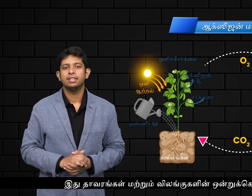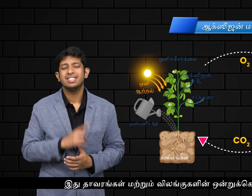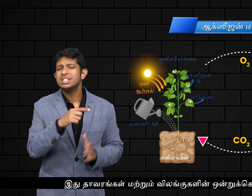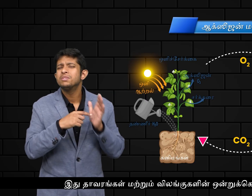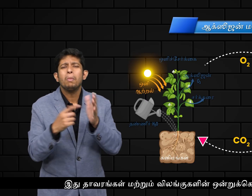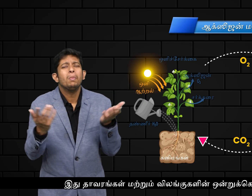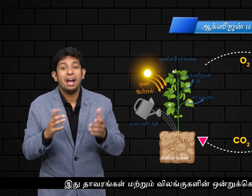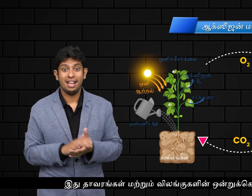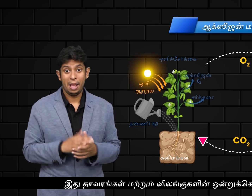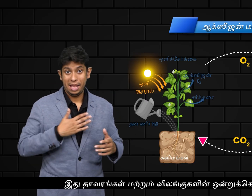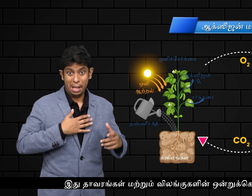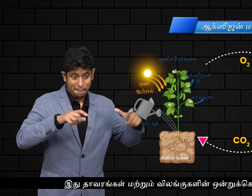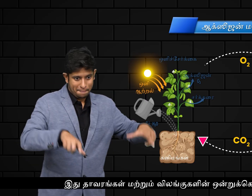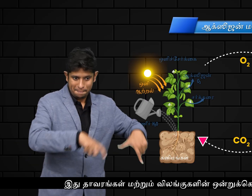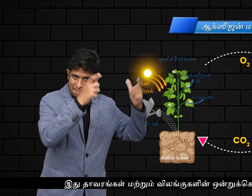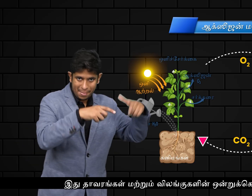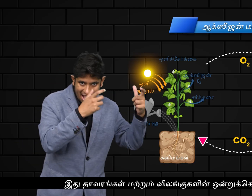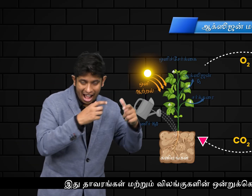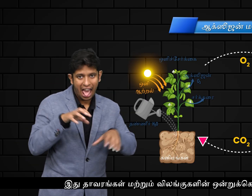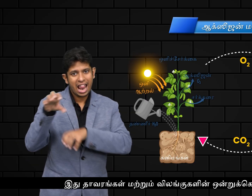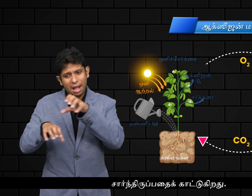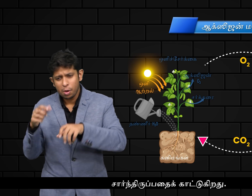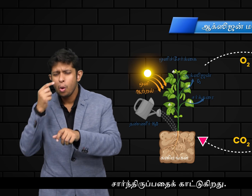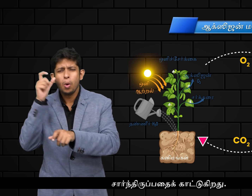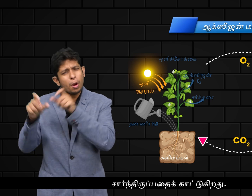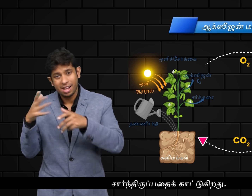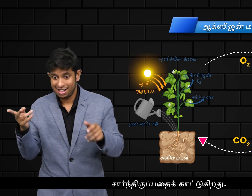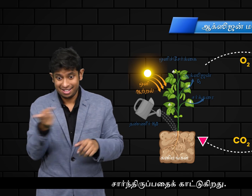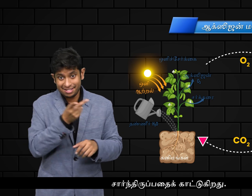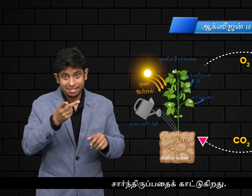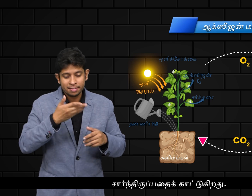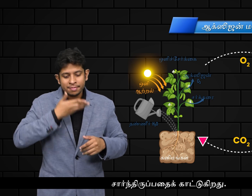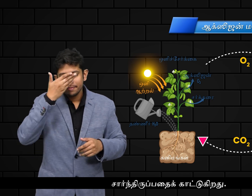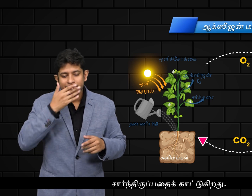இது தாவரங்கள் மற்றும் விலங்குகளின் ஒன்றுக்கொன்று சார்ந்திருப்பதை காட்டுகிறது.